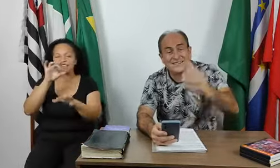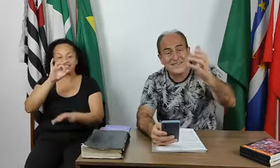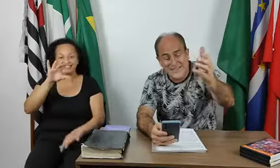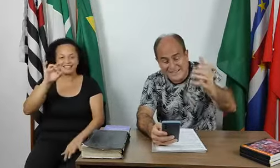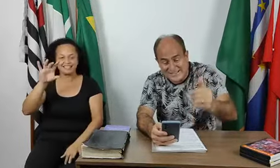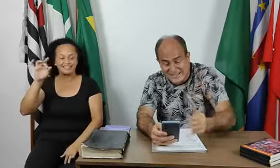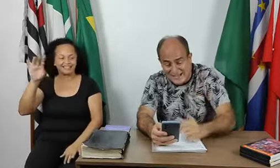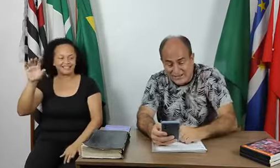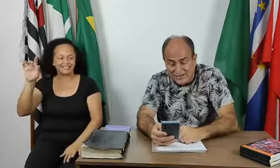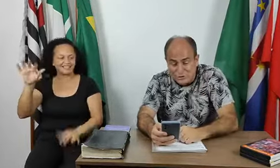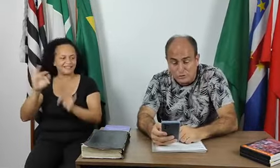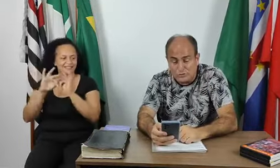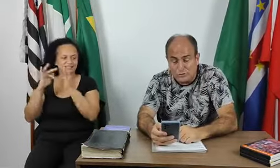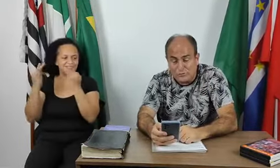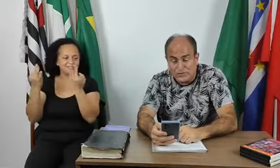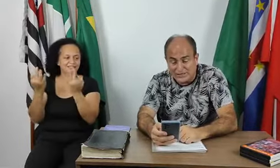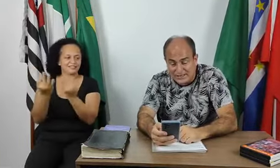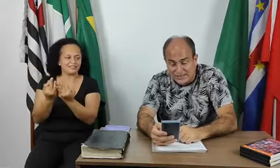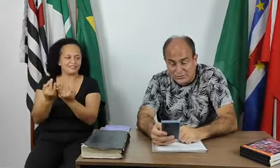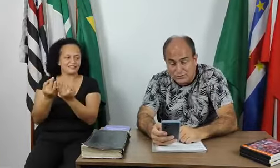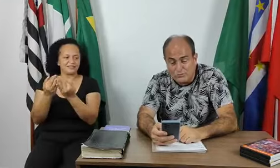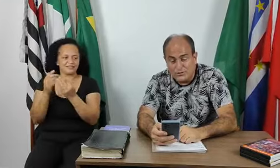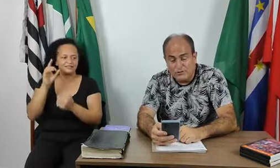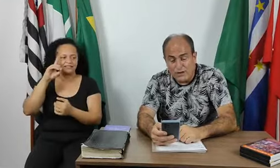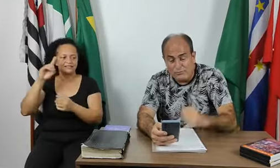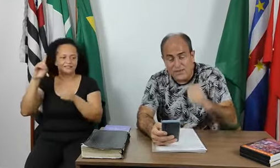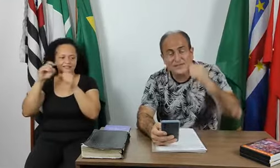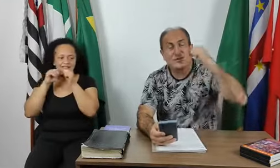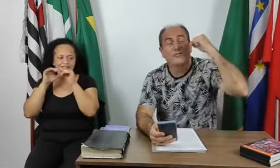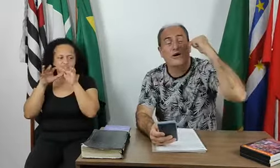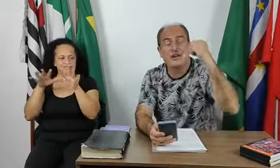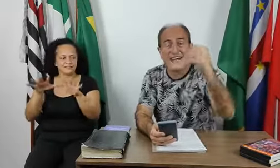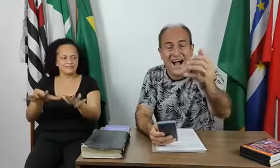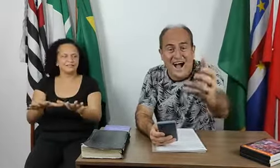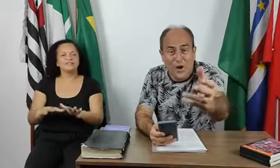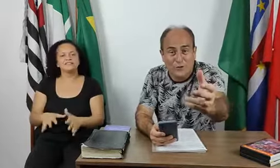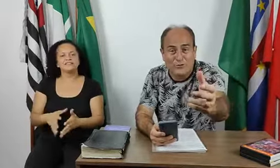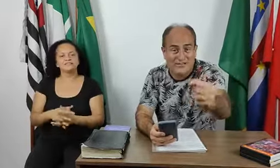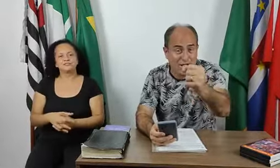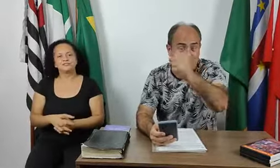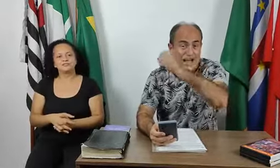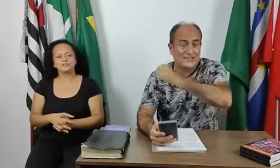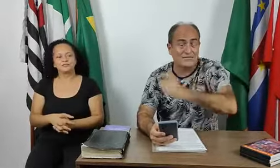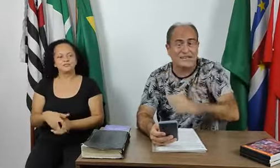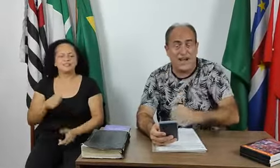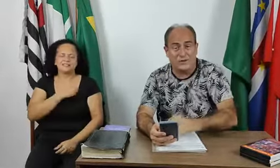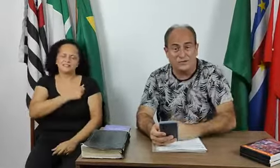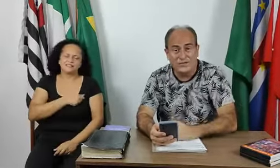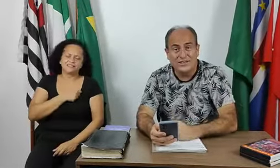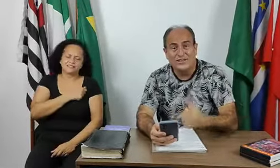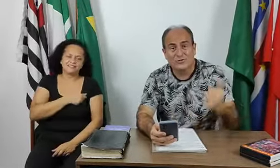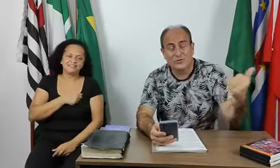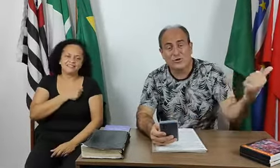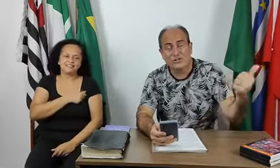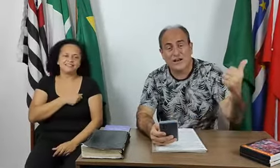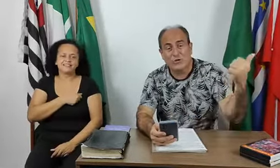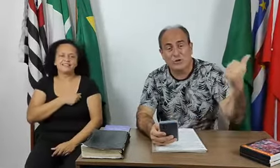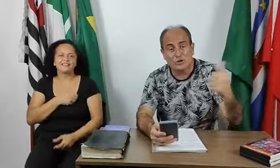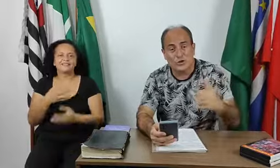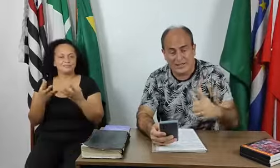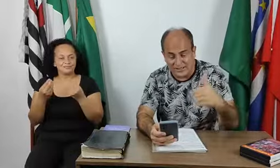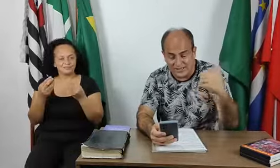a Patrícia, junto com o Fernando, uma bênção, o irmão Ialdo, saudade, irmão Ialdo, do Senhor